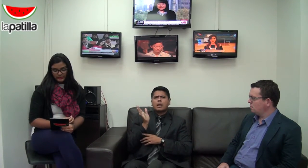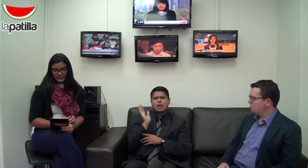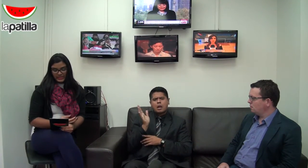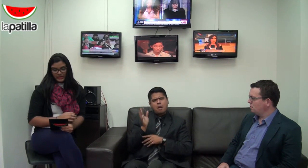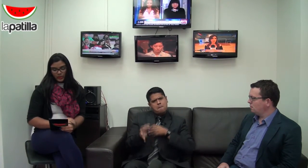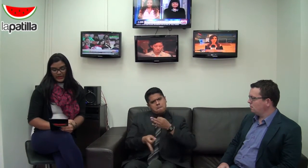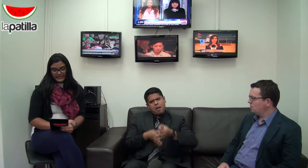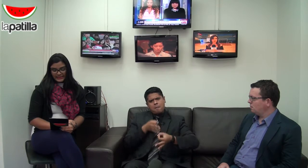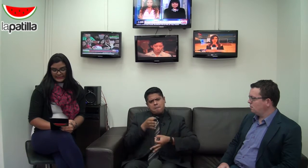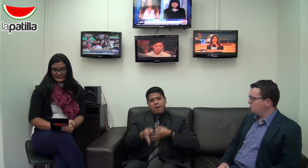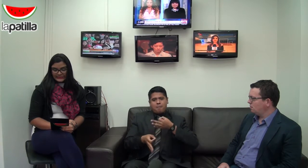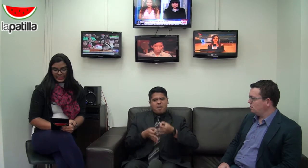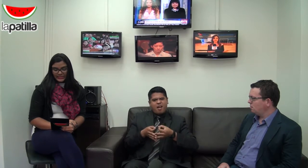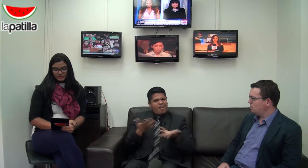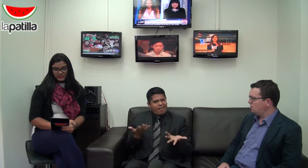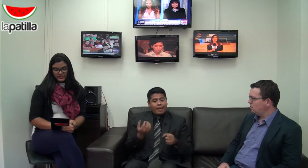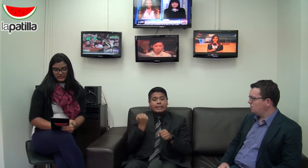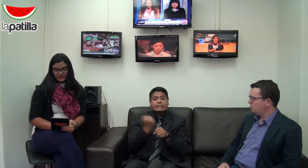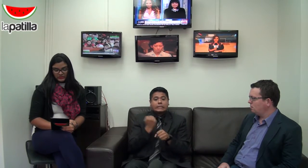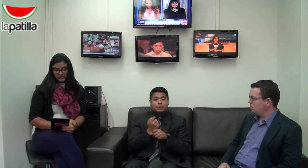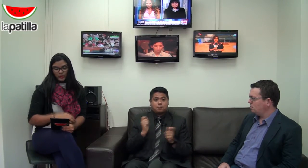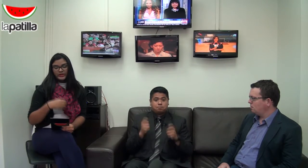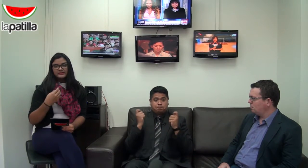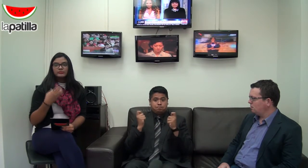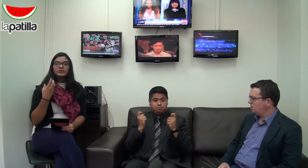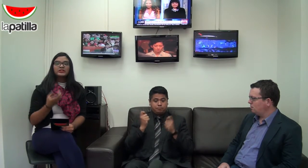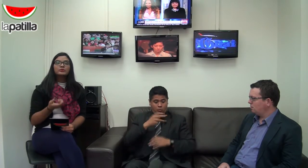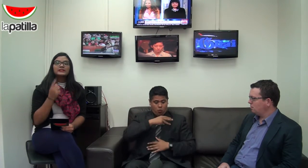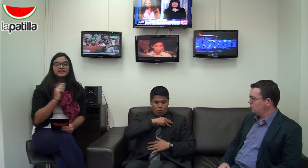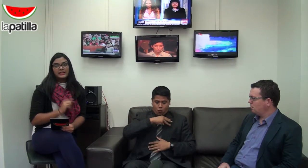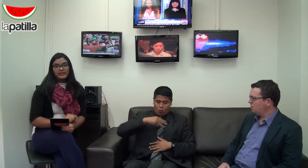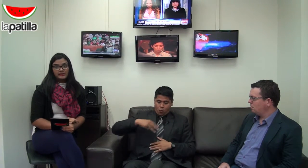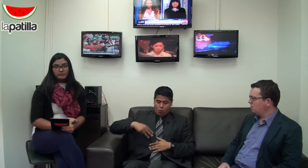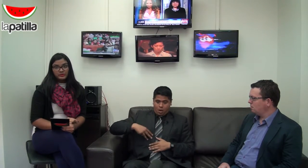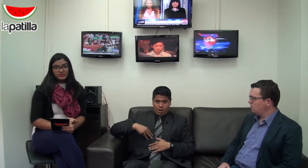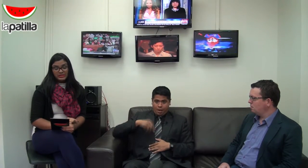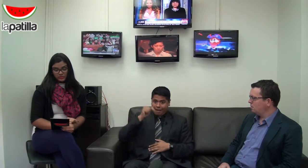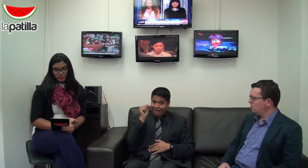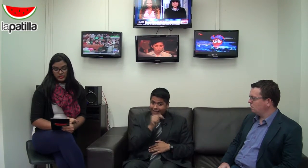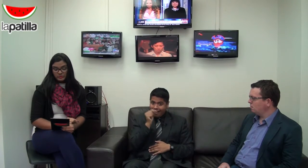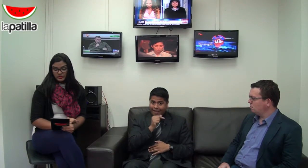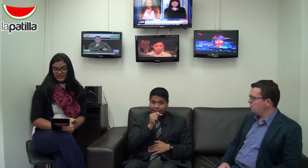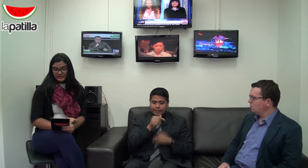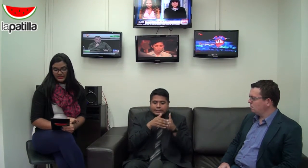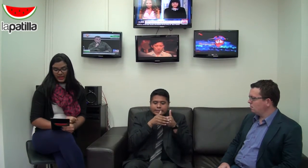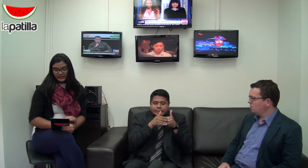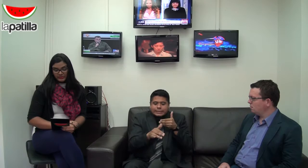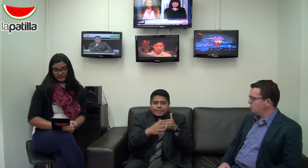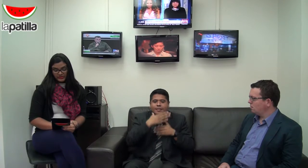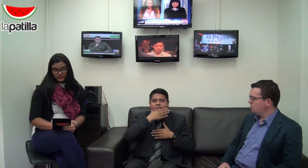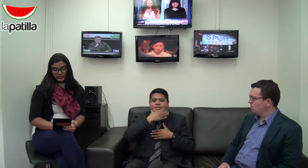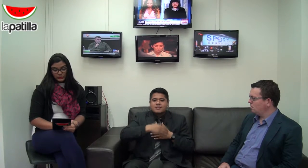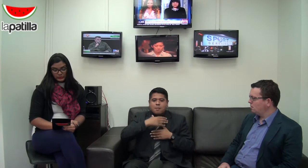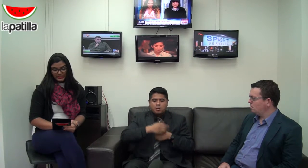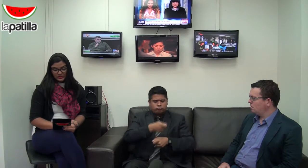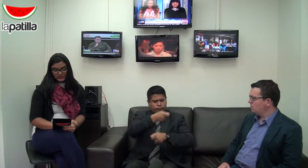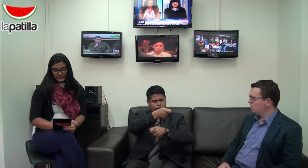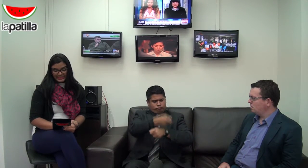Juan Ángel es profesor, o está por graduarse en los próximos meses, de profesor de Cultura Sorda